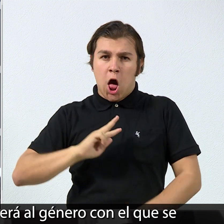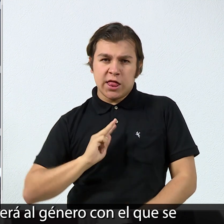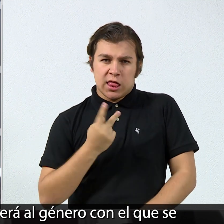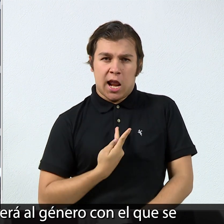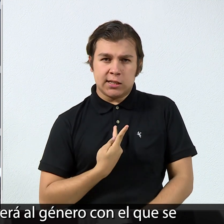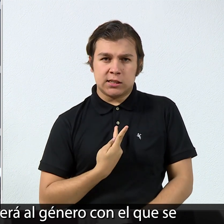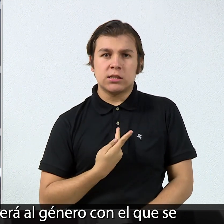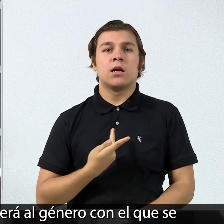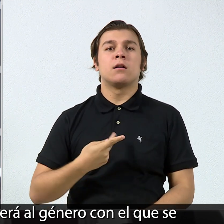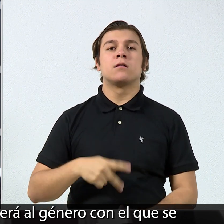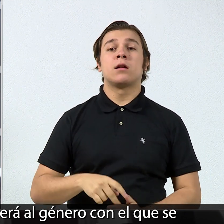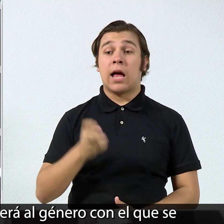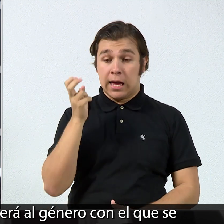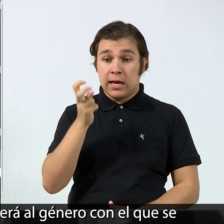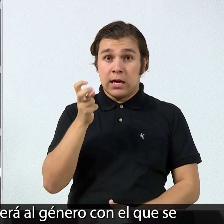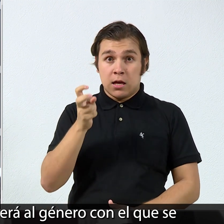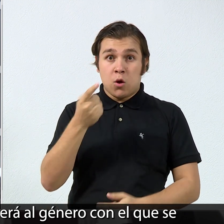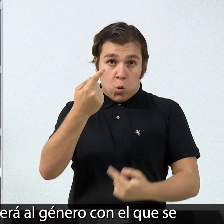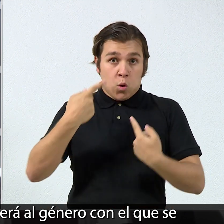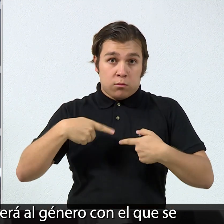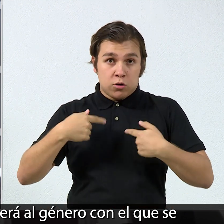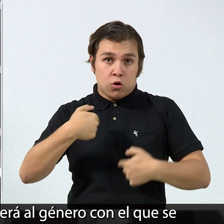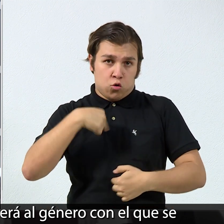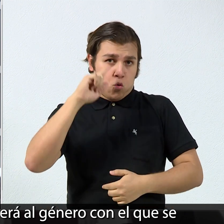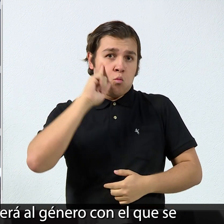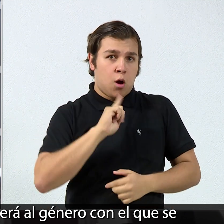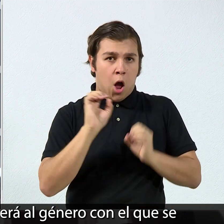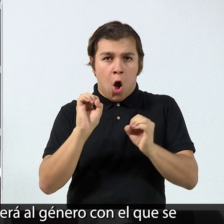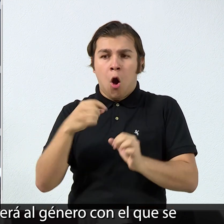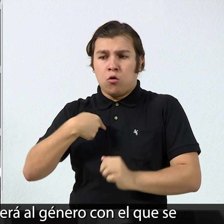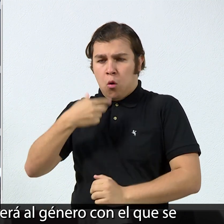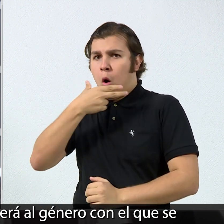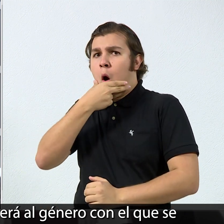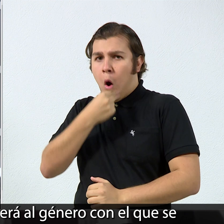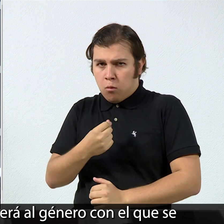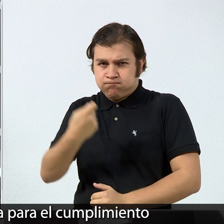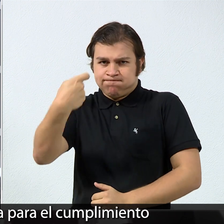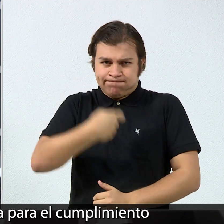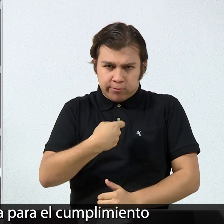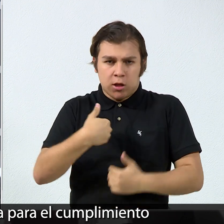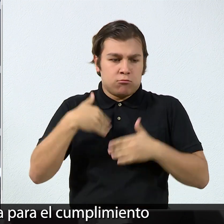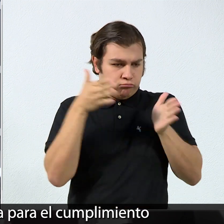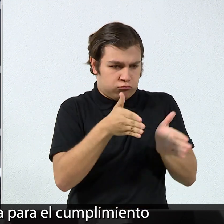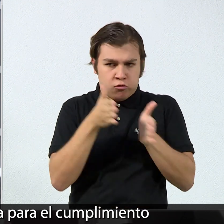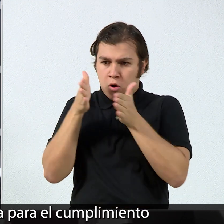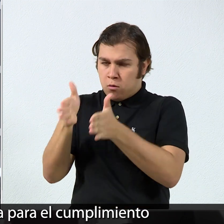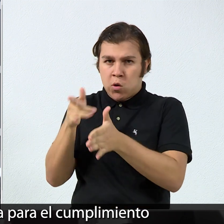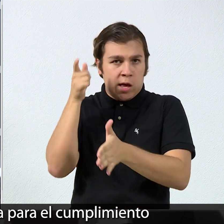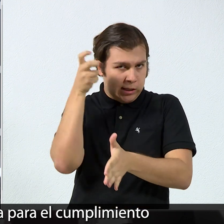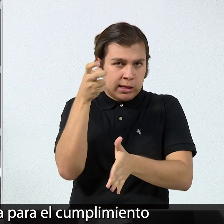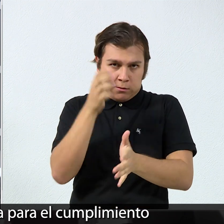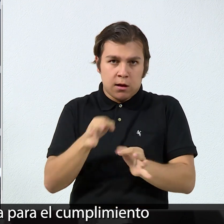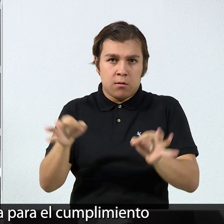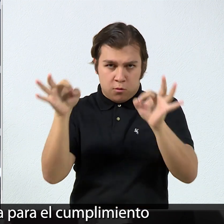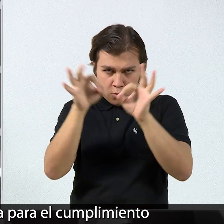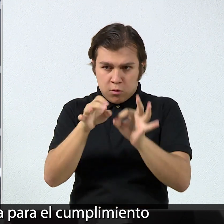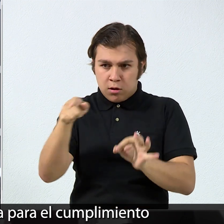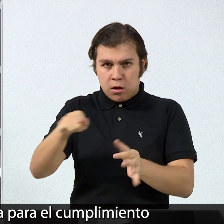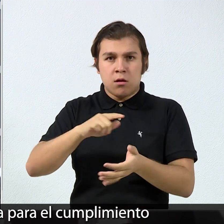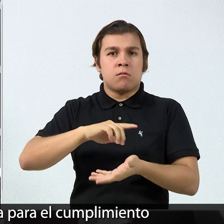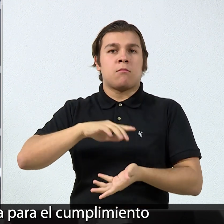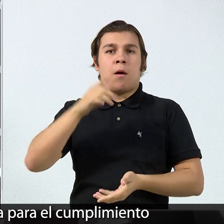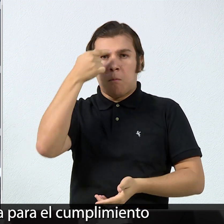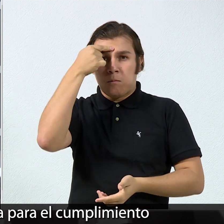la candidatura corresponderá al género con el que se identifiquen y dicha candidatura será tomada en cuenta para el cumplimiento